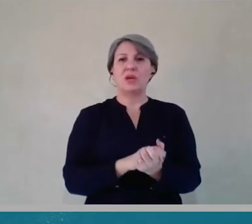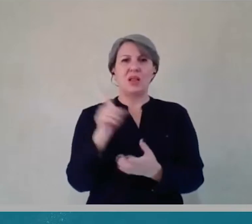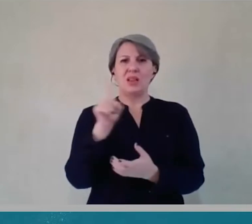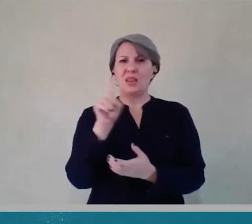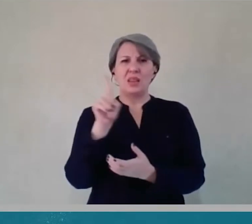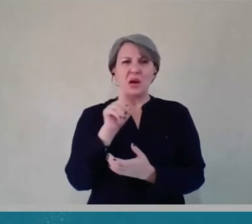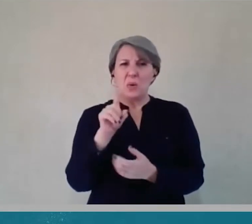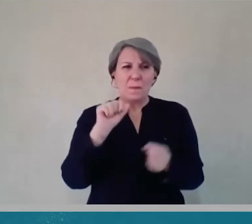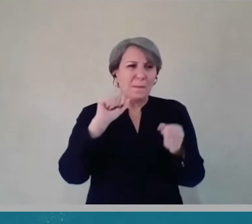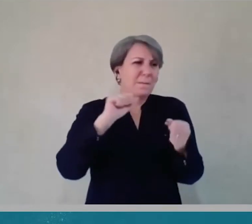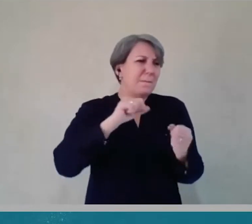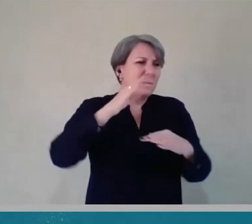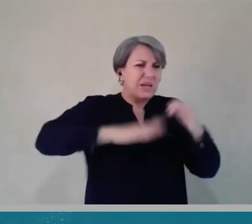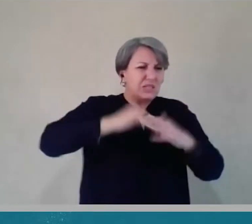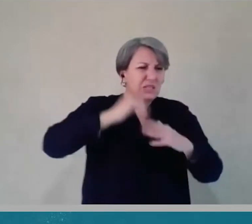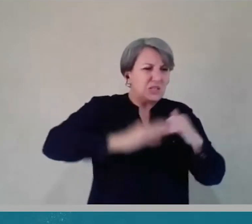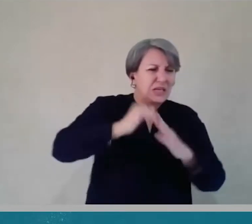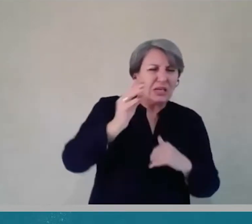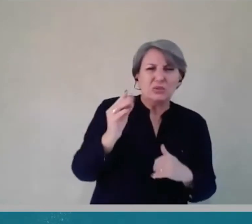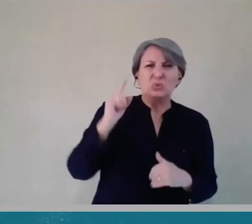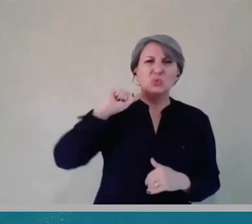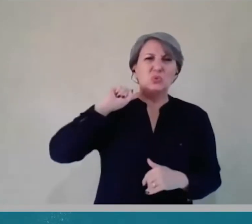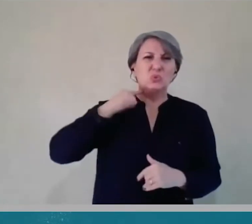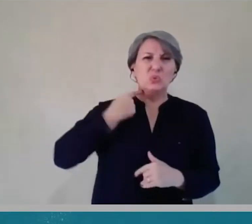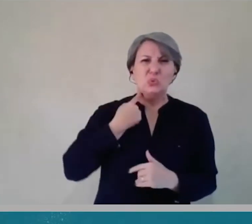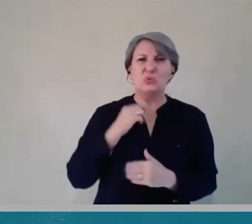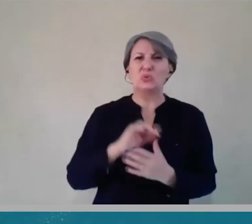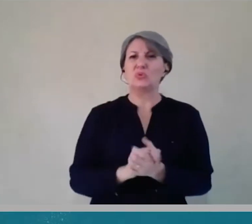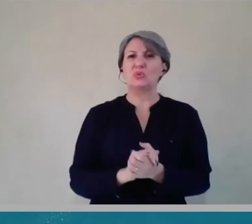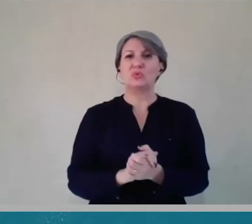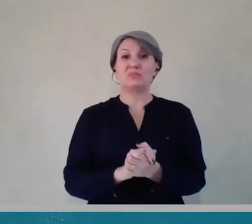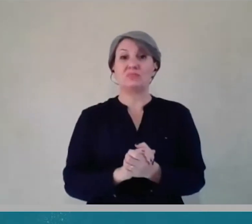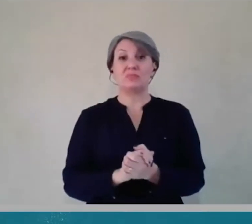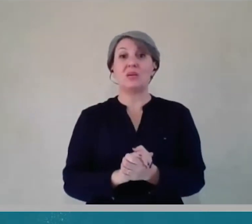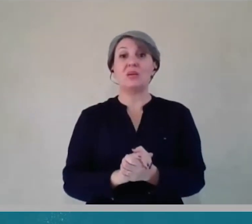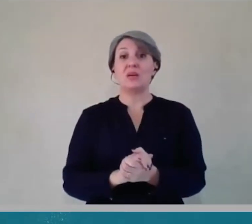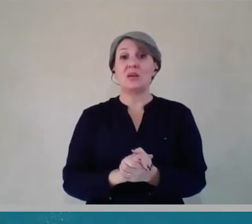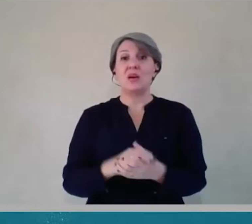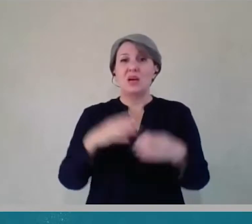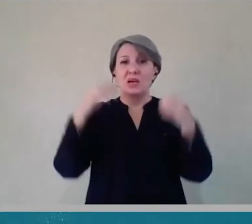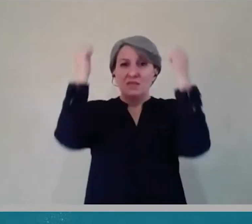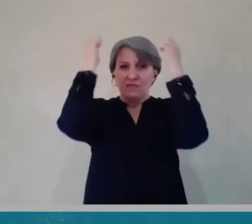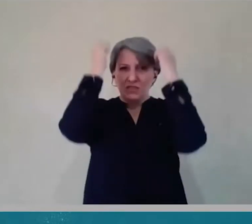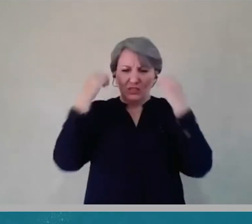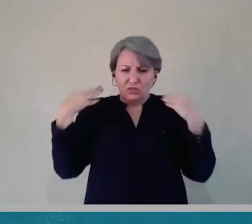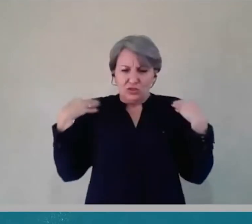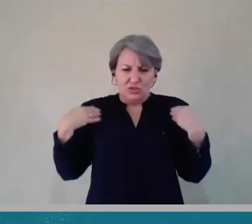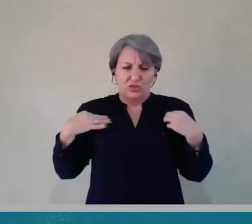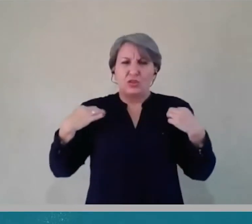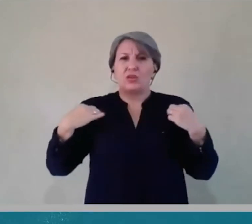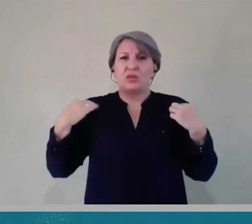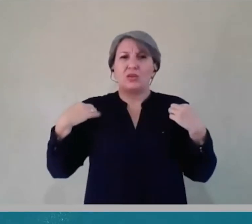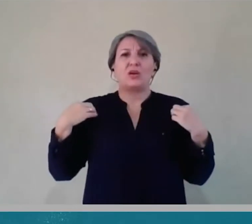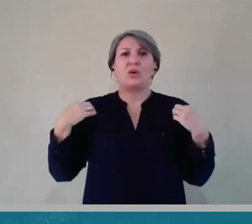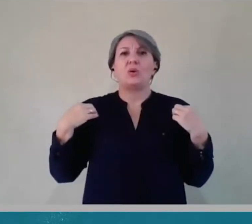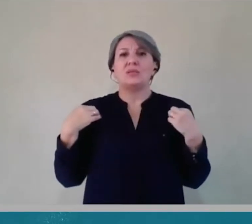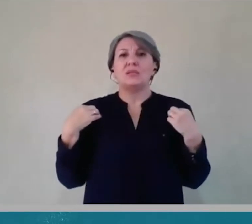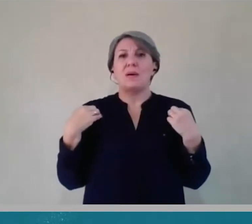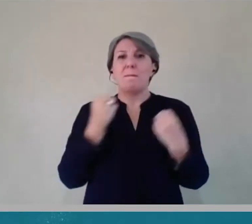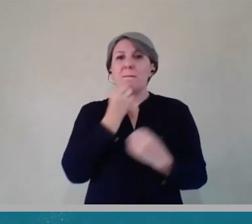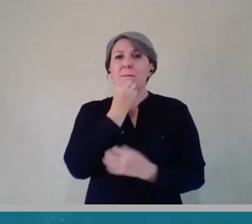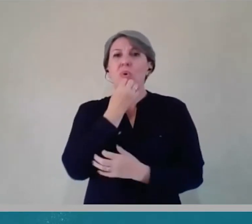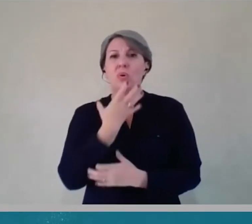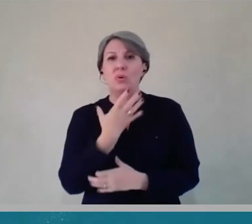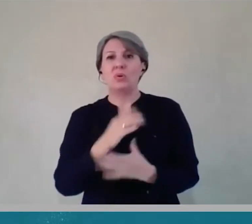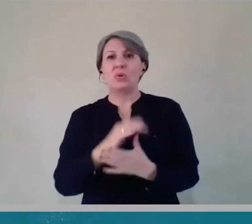e ciúmes, mas revesti-vos do Senhor Jesus Cristo e nada disponhais